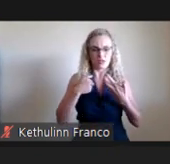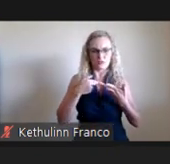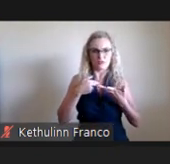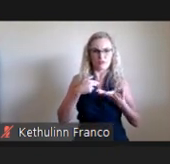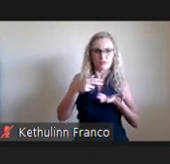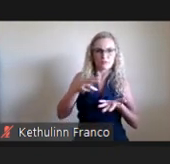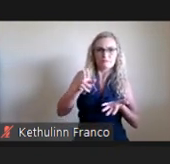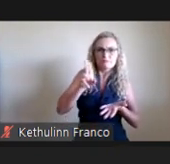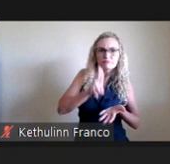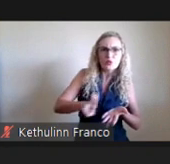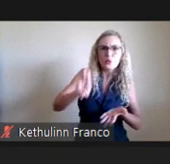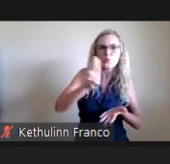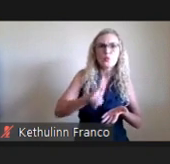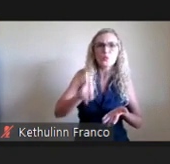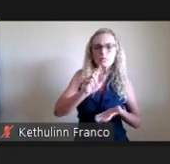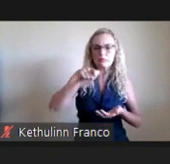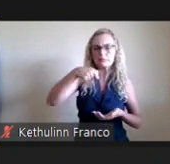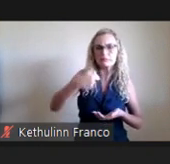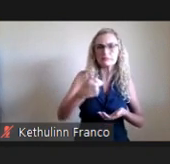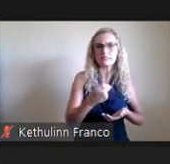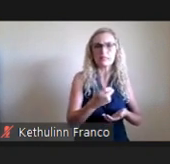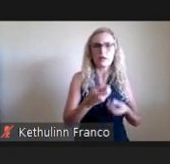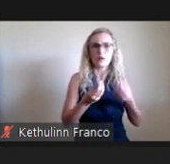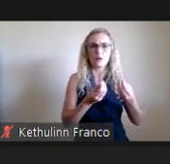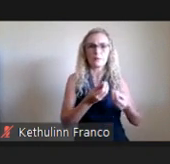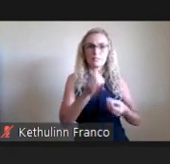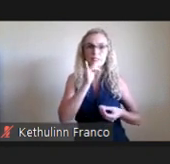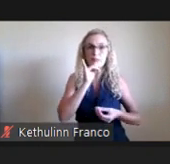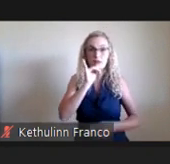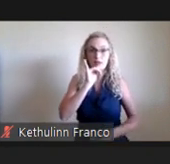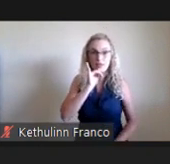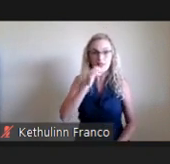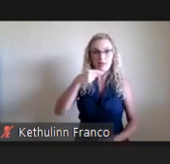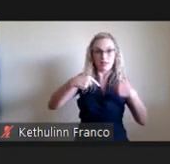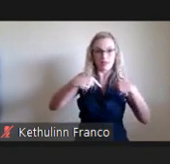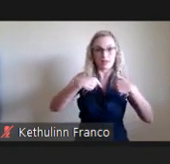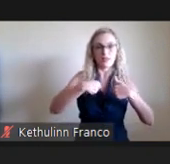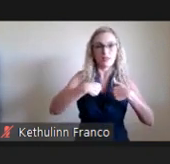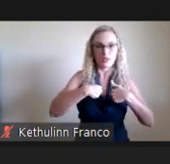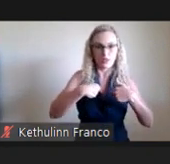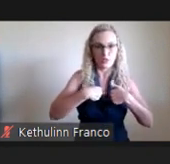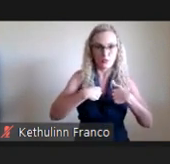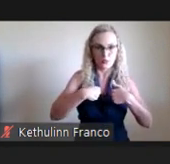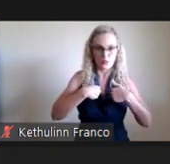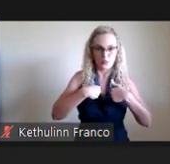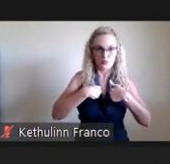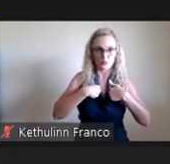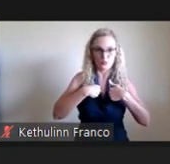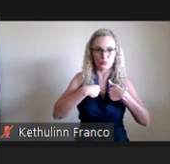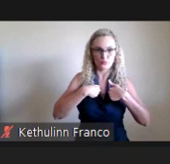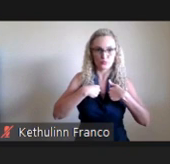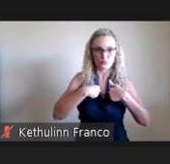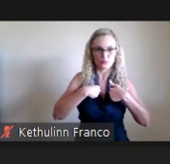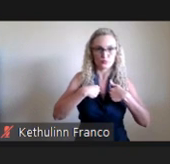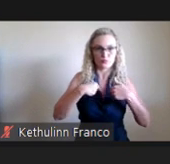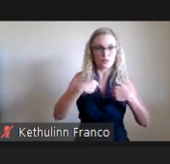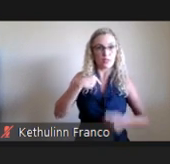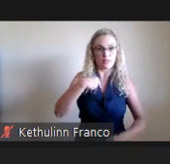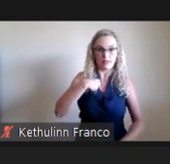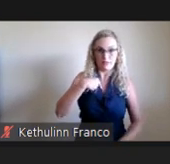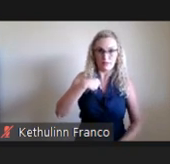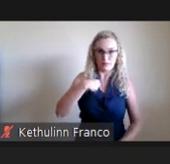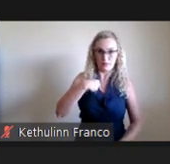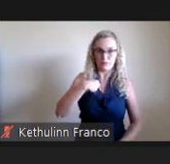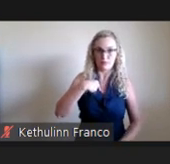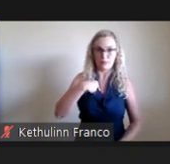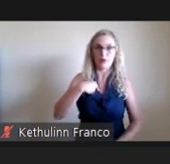hiperônimo. Então, quando eu faço casa, ele está vendo o telhado. Mas